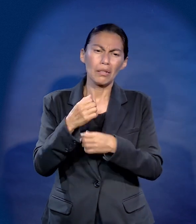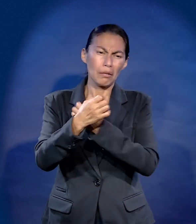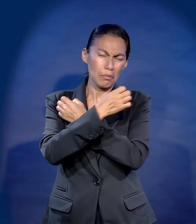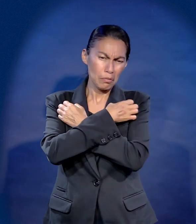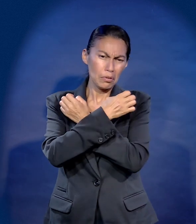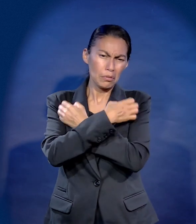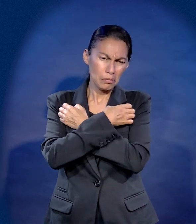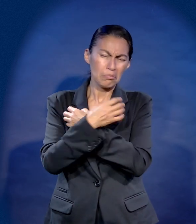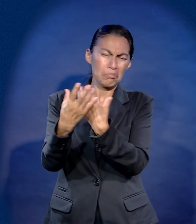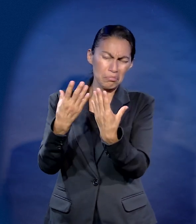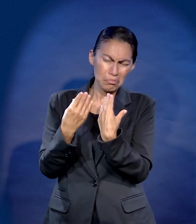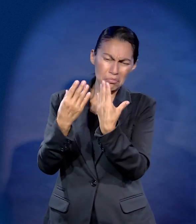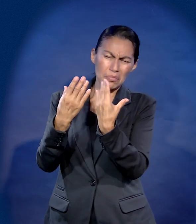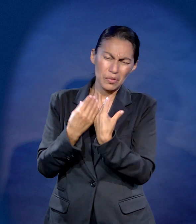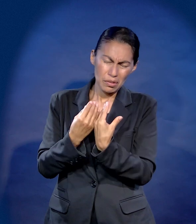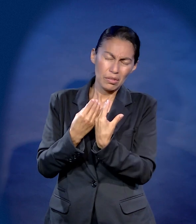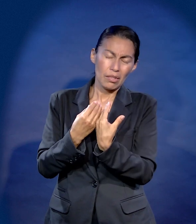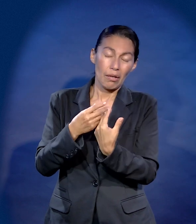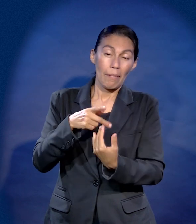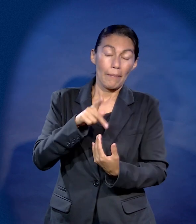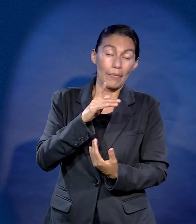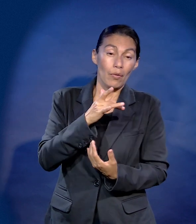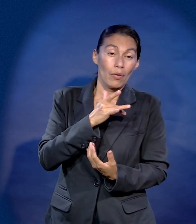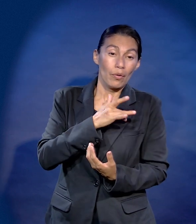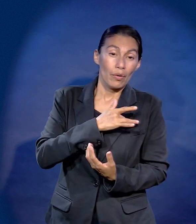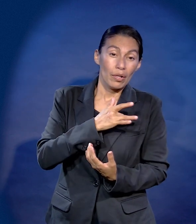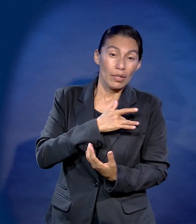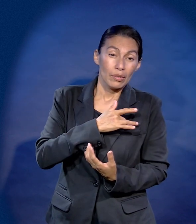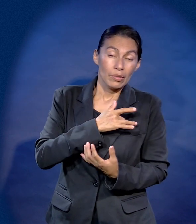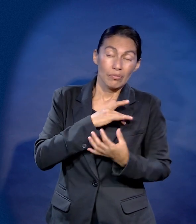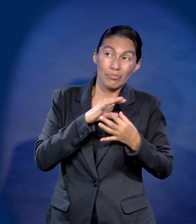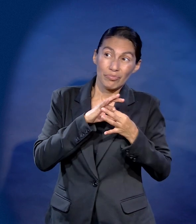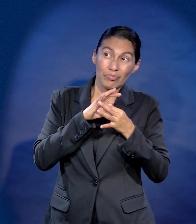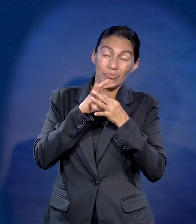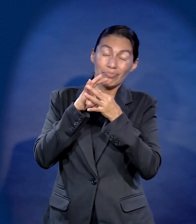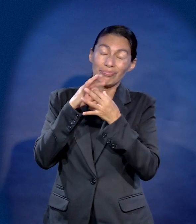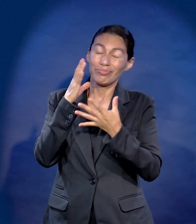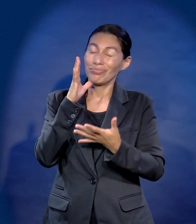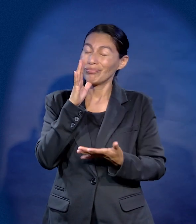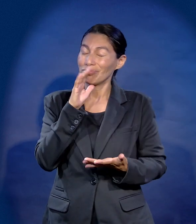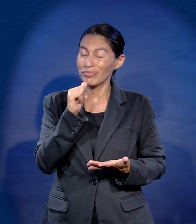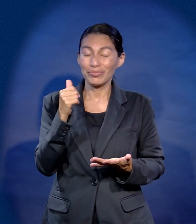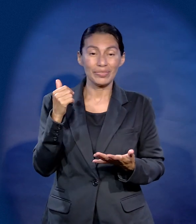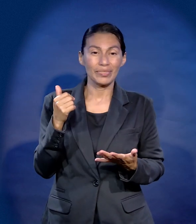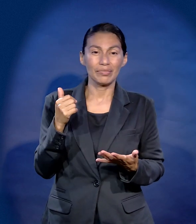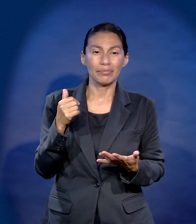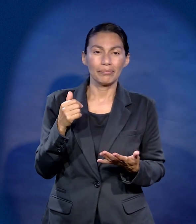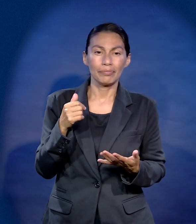externos y reformas que la educación te puede dar, pero no puedes cambiar tu corazón.